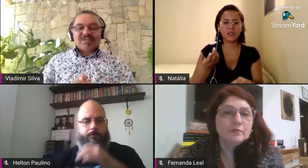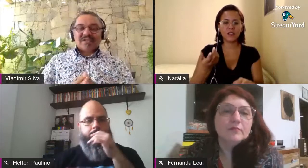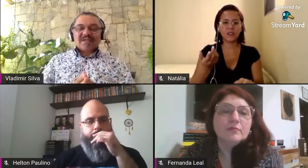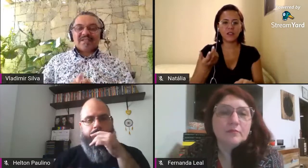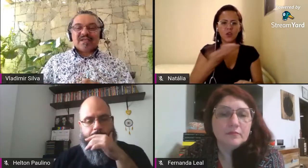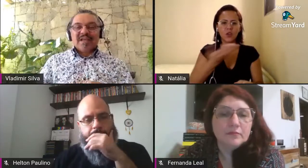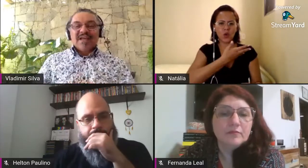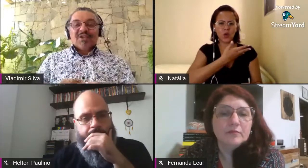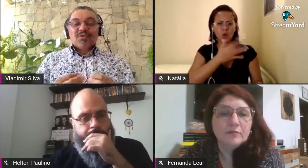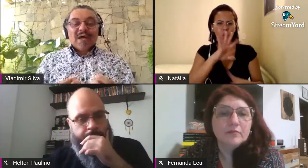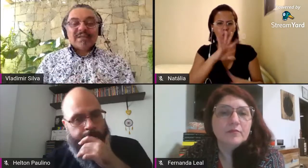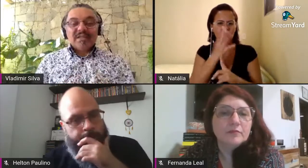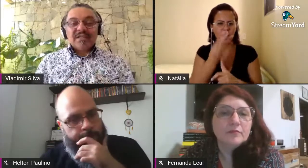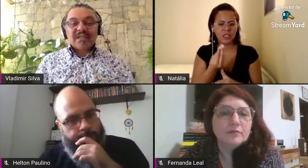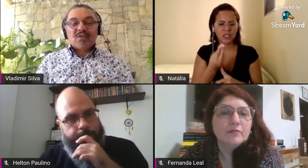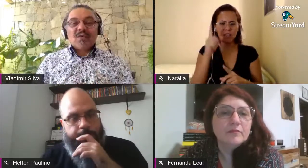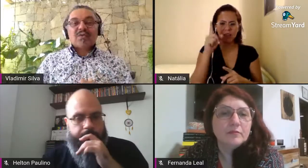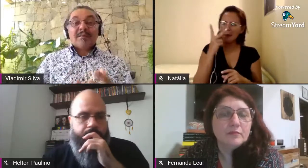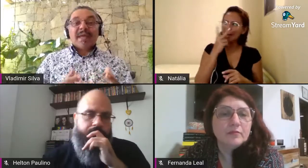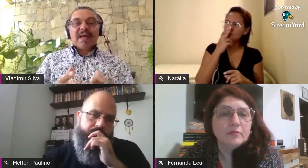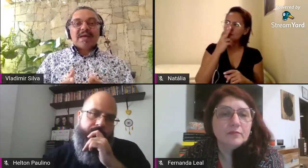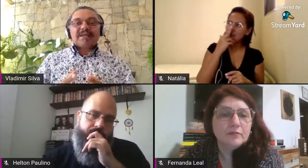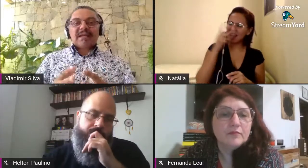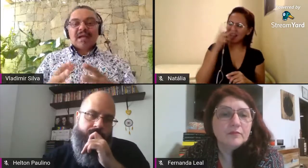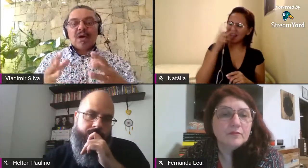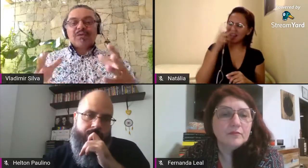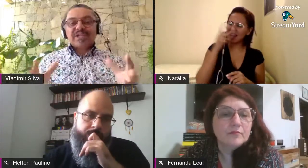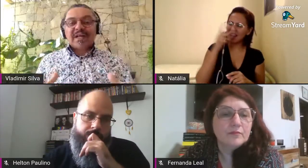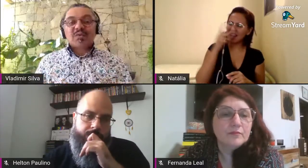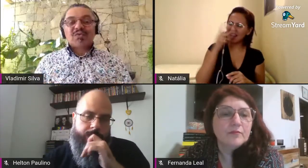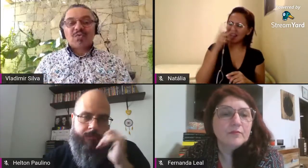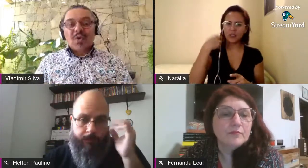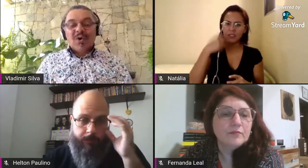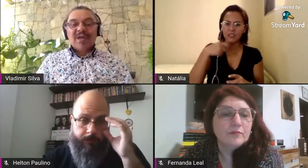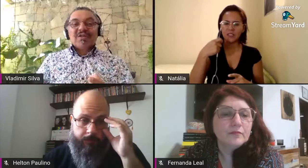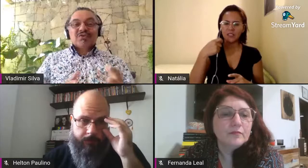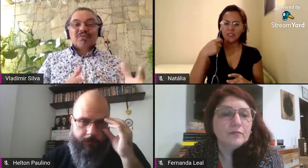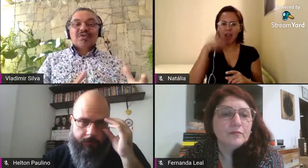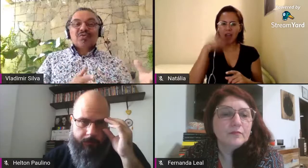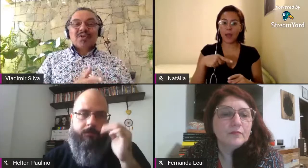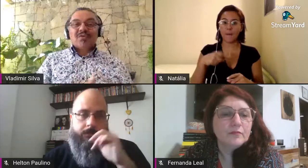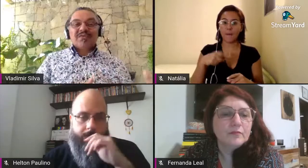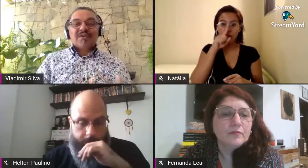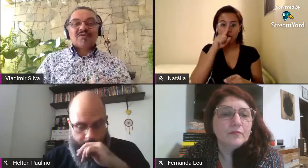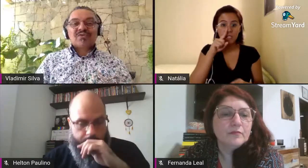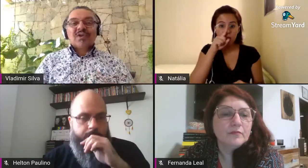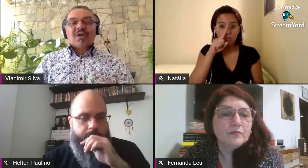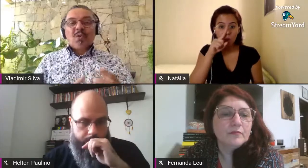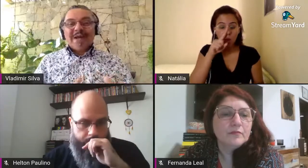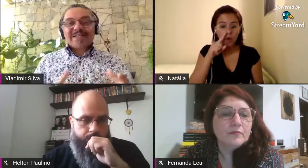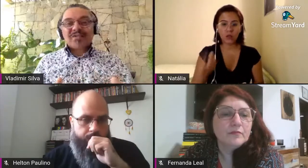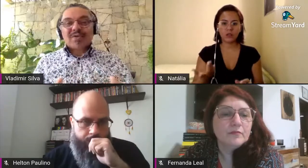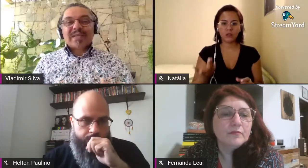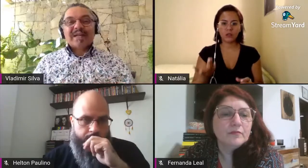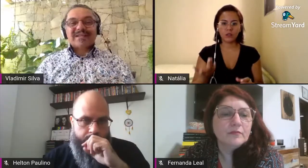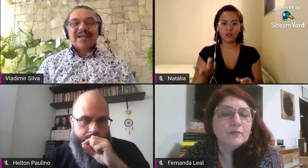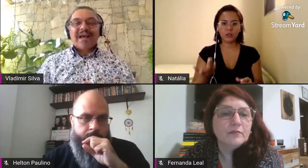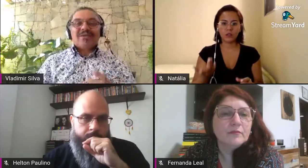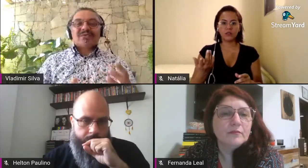nós podemos dizer assim, do artista enquanto ameaça ao status quo, sobretudo em governos